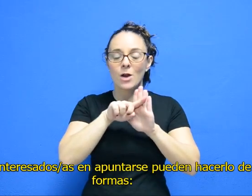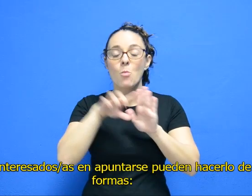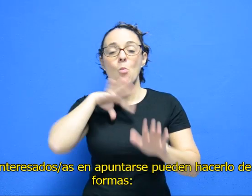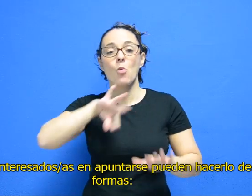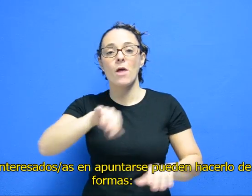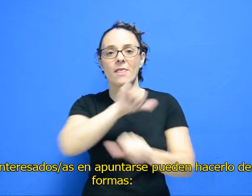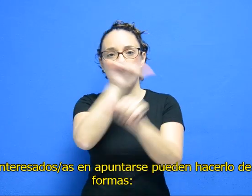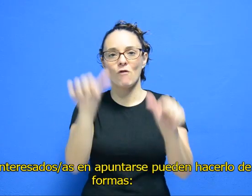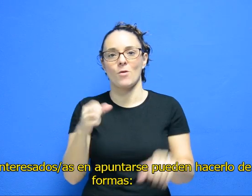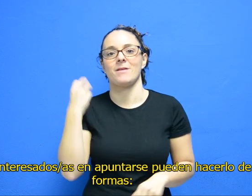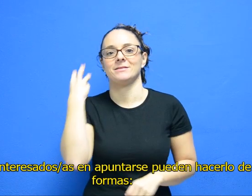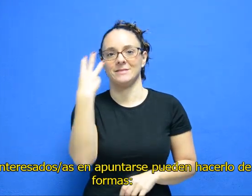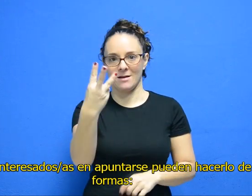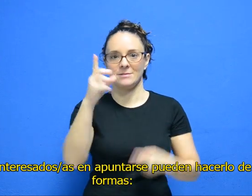apuntarte, puedes hacerlo de tres formas.